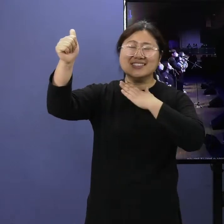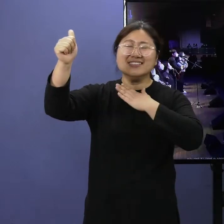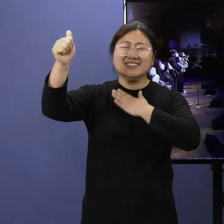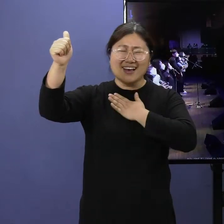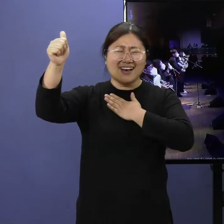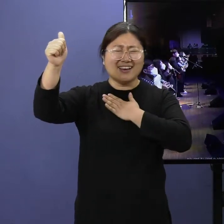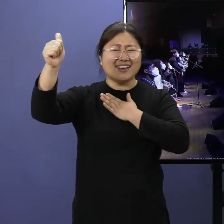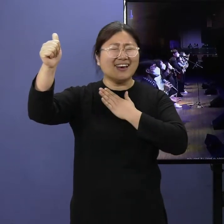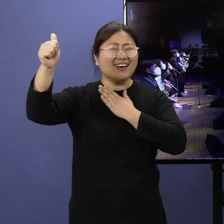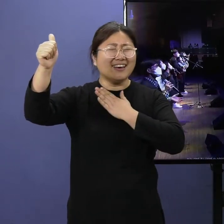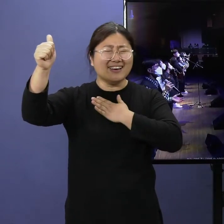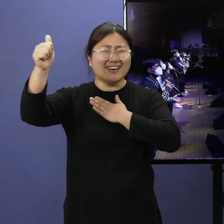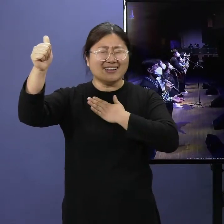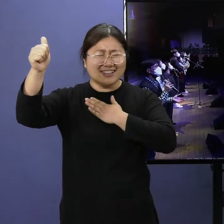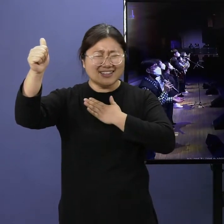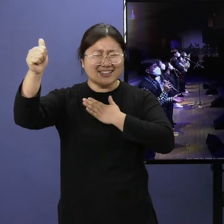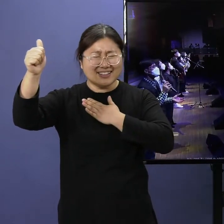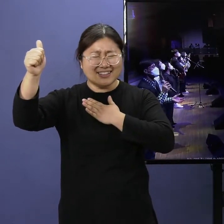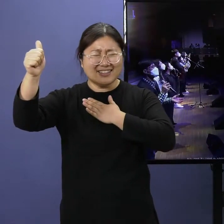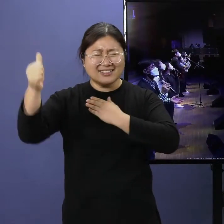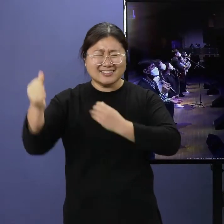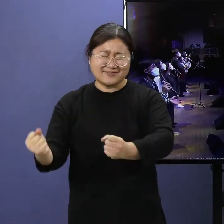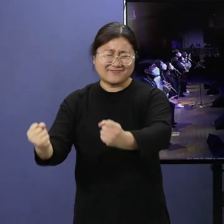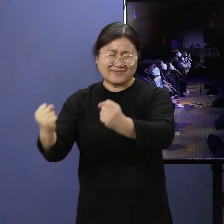주는 나의